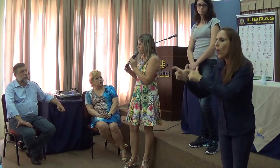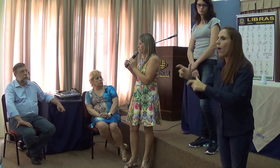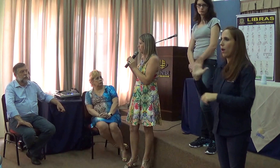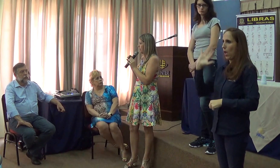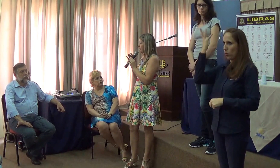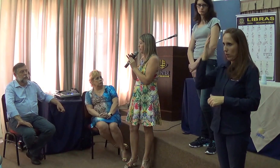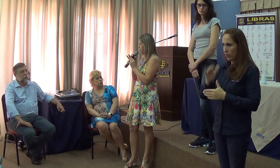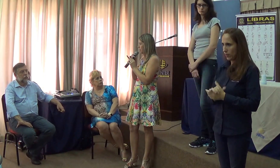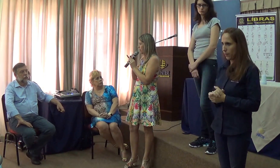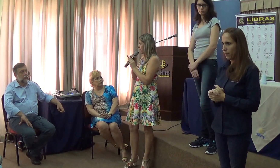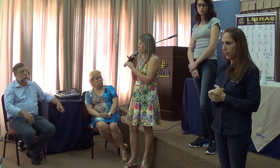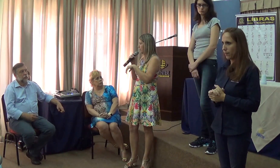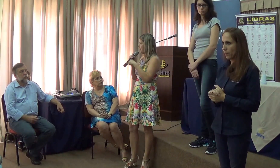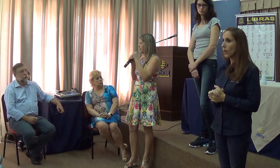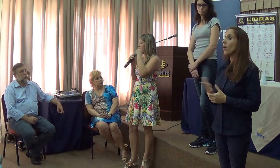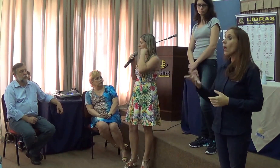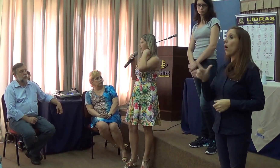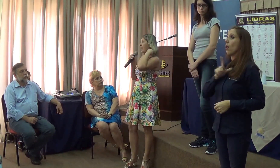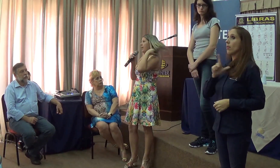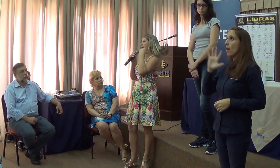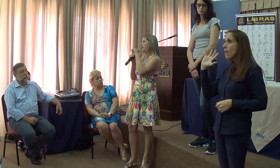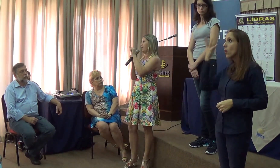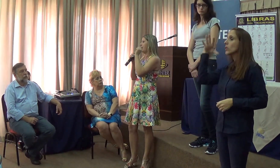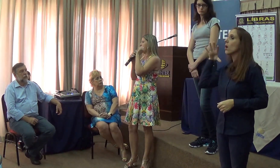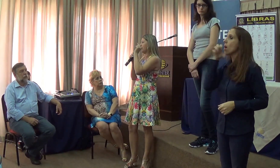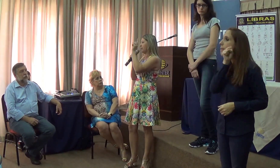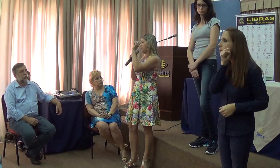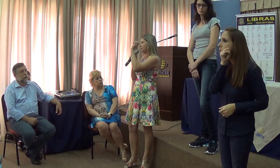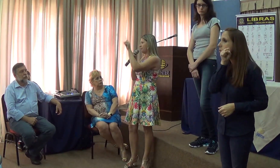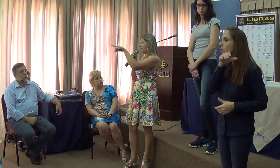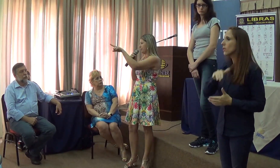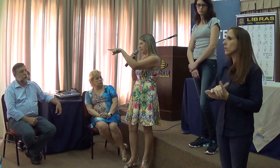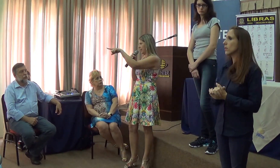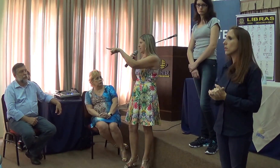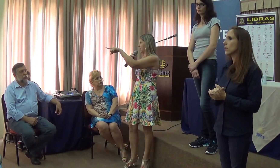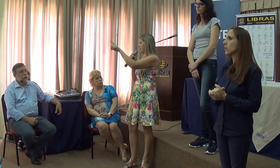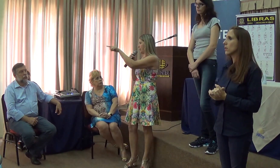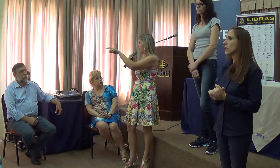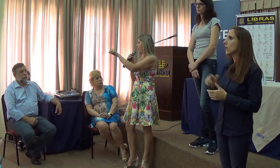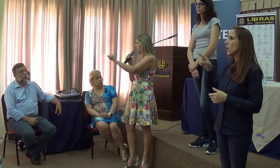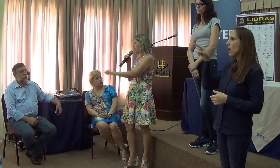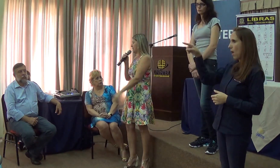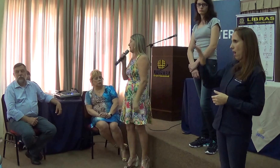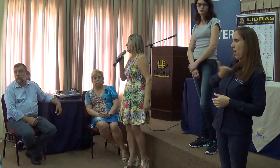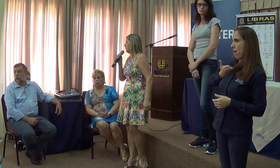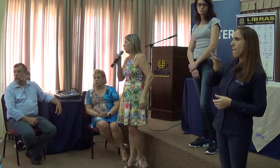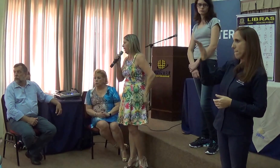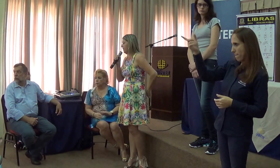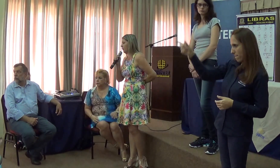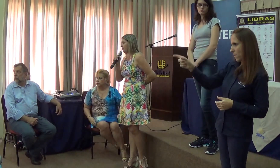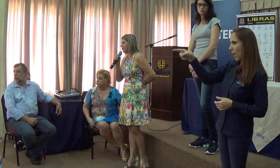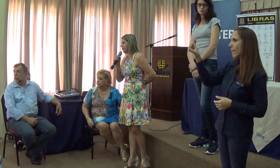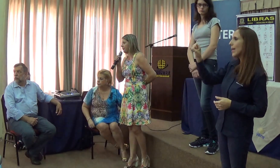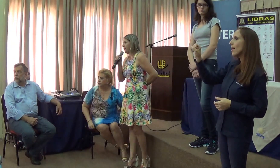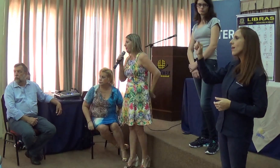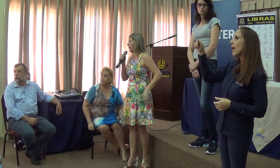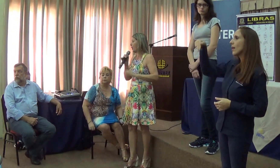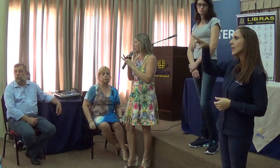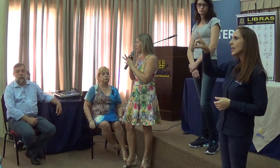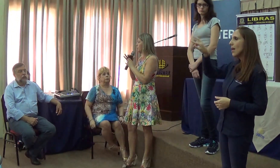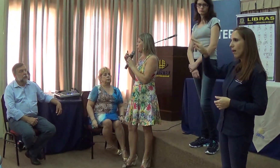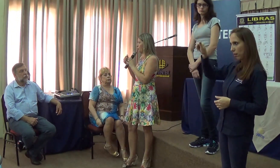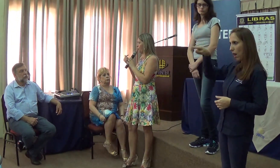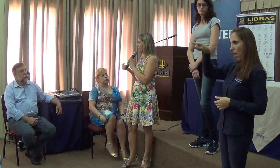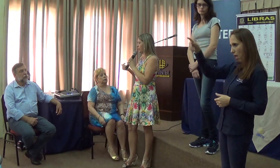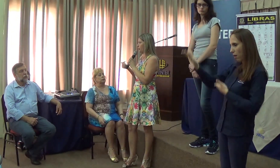uma situação que foi emergência, e a Sandra, minha colega, fez esse atendimento.